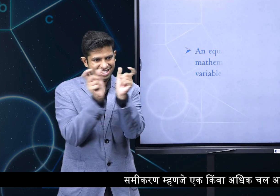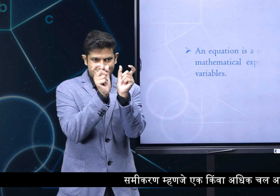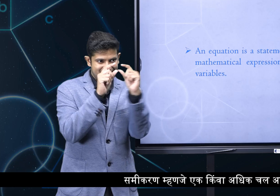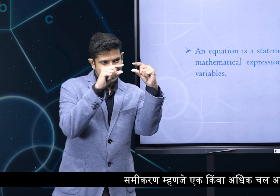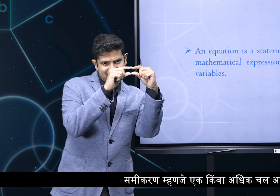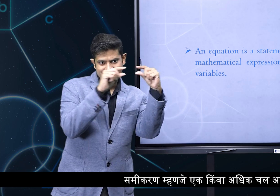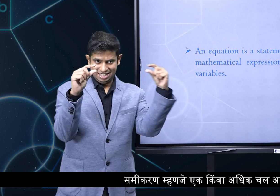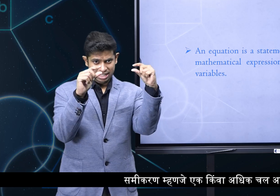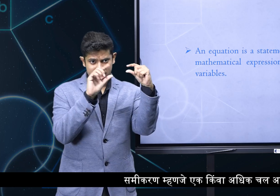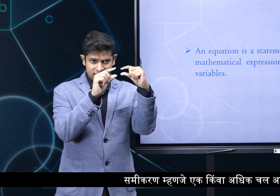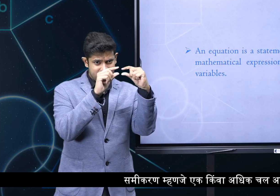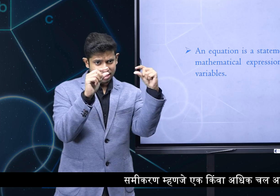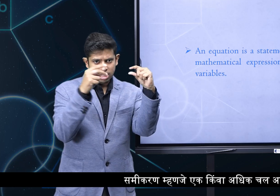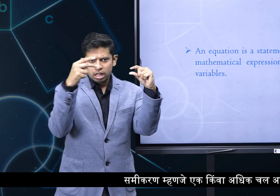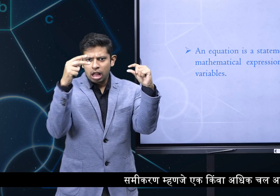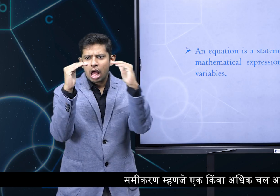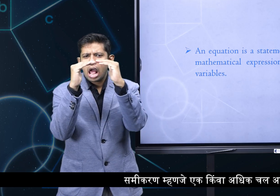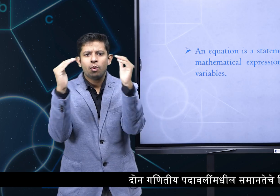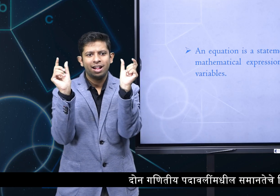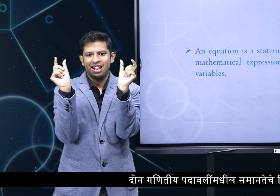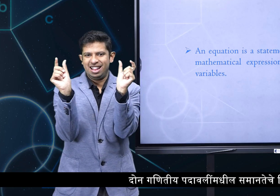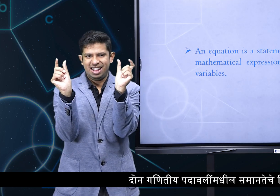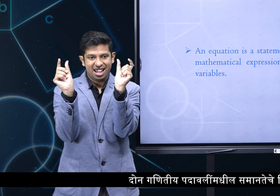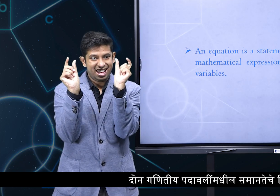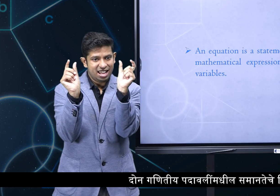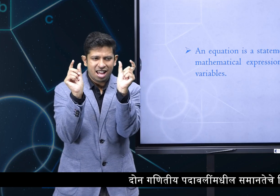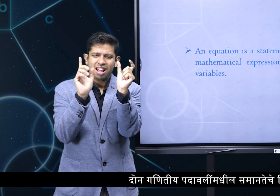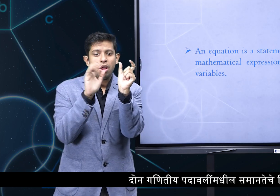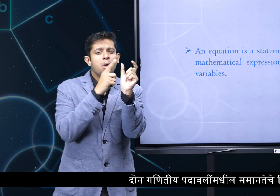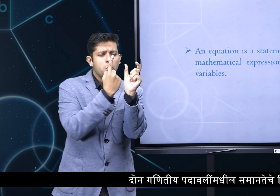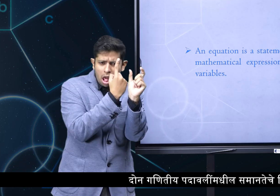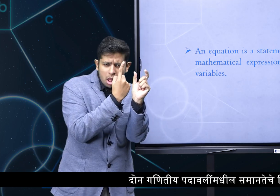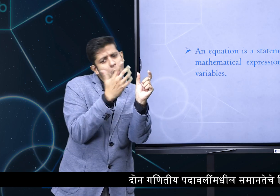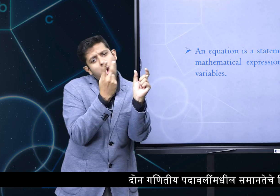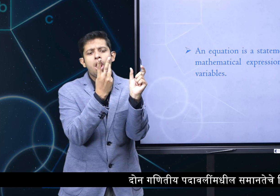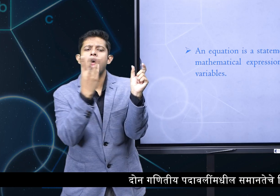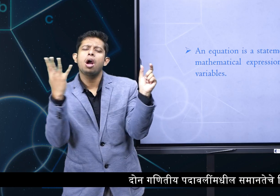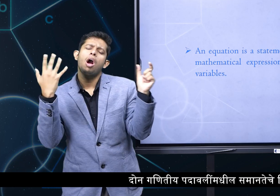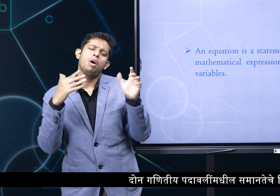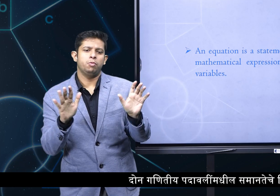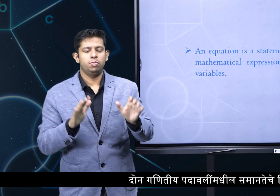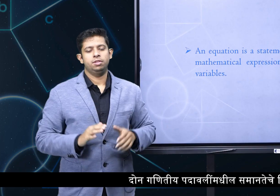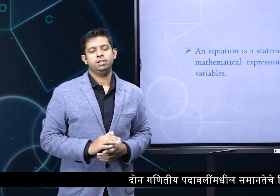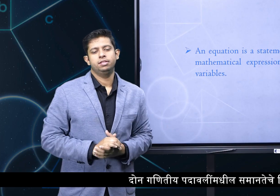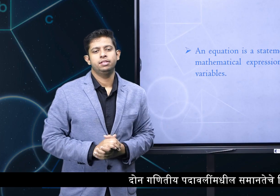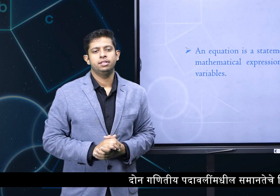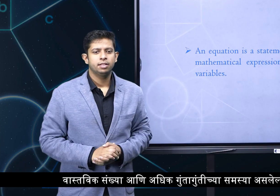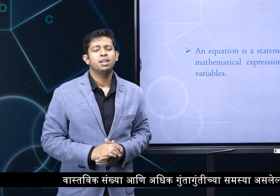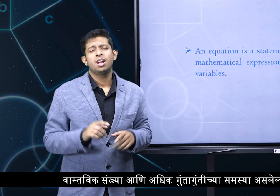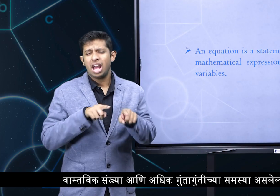समीकरण म्हणजे एक किंवा अधिक चल असलेल्या दोन गणितीय पदावलीं मधील समानतेचे विधान. वास्तविक